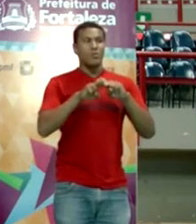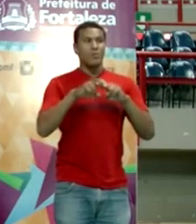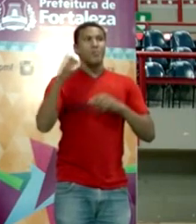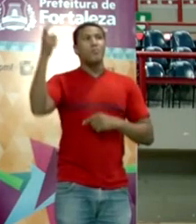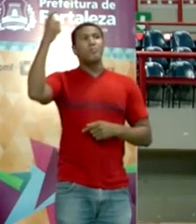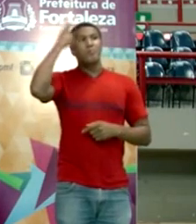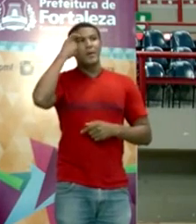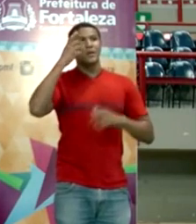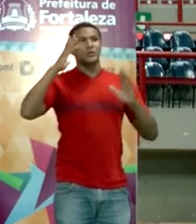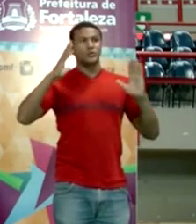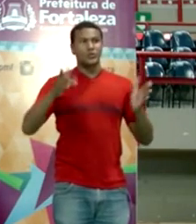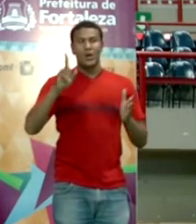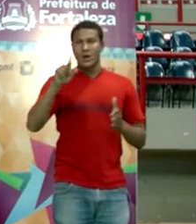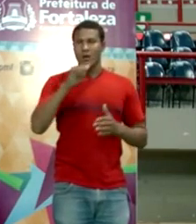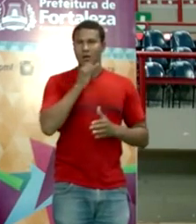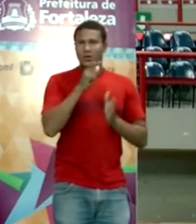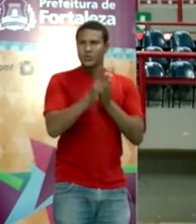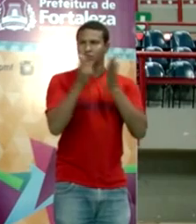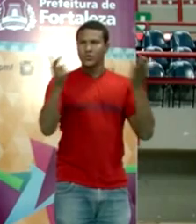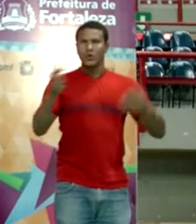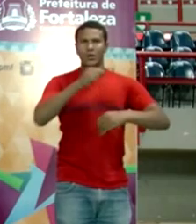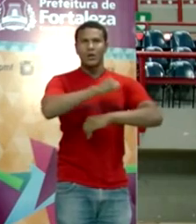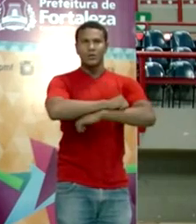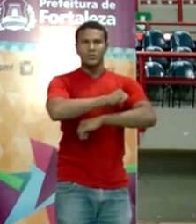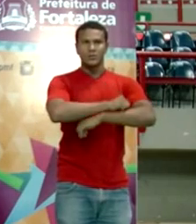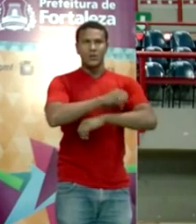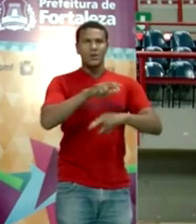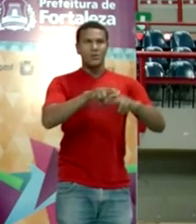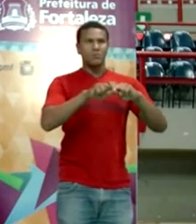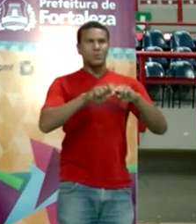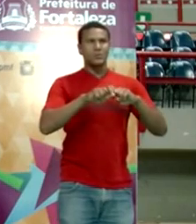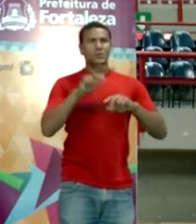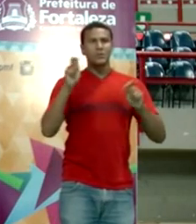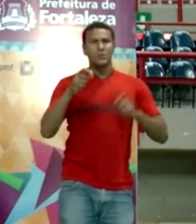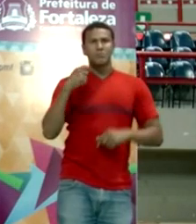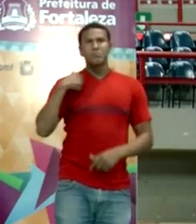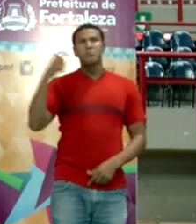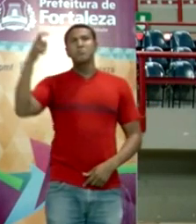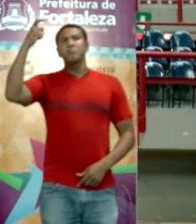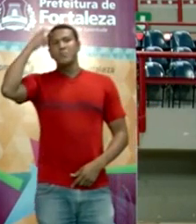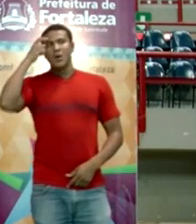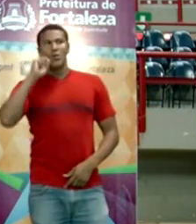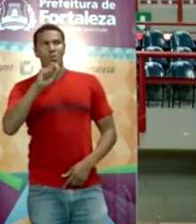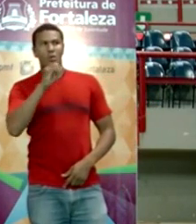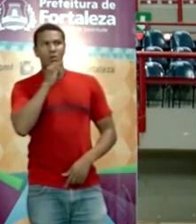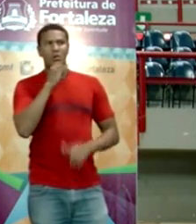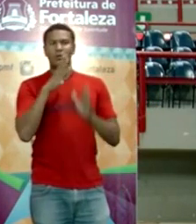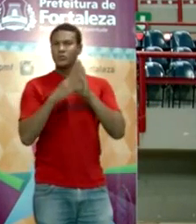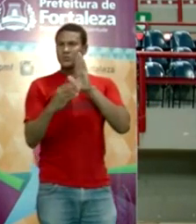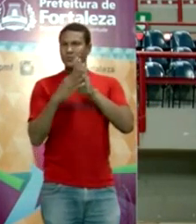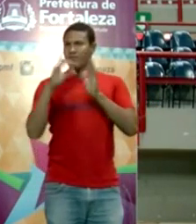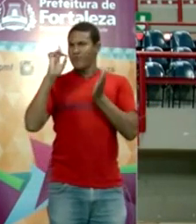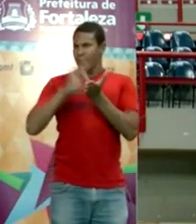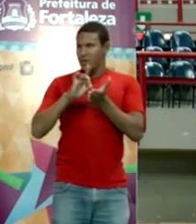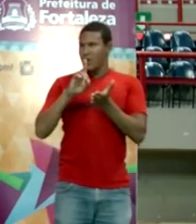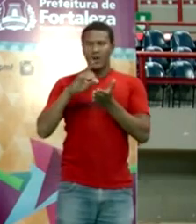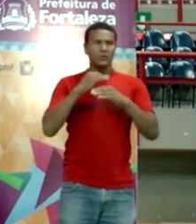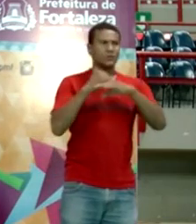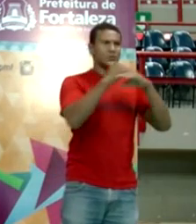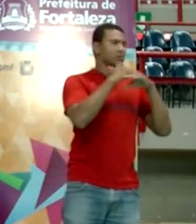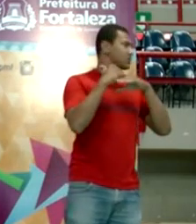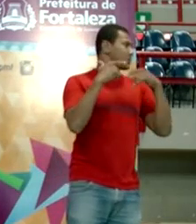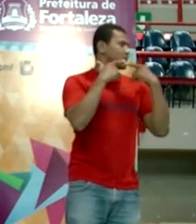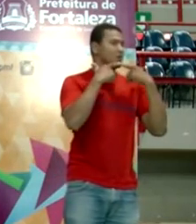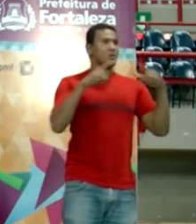jornalístico, e aí basta pensar, por exemplo, no Jornal Nacional da Vida, que você vê ali que a linguagem é padronizada para poder atingir de ponta a ponta